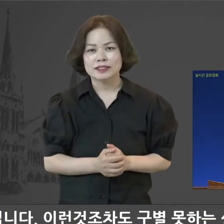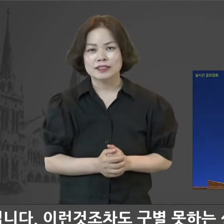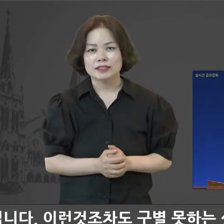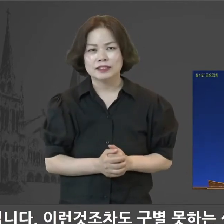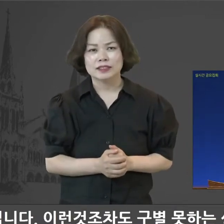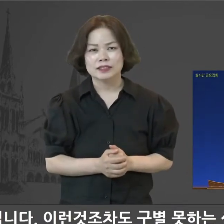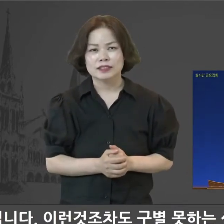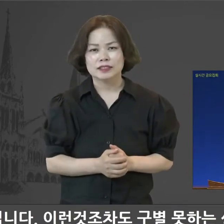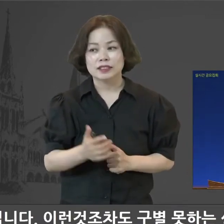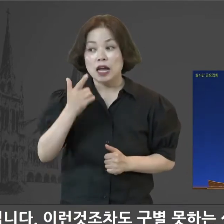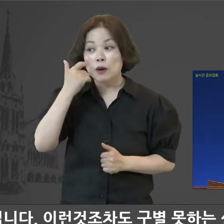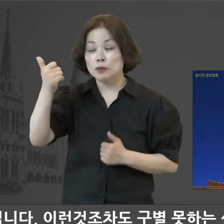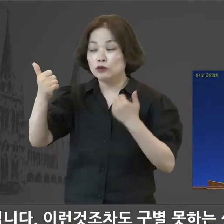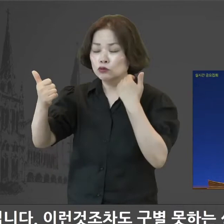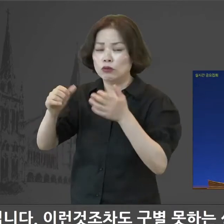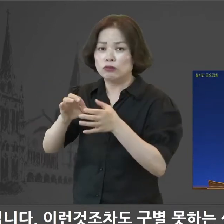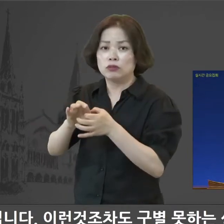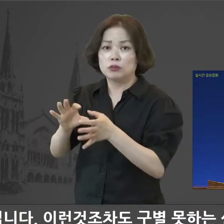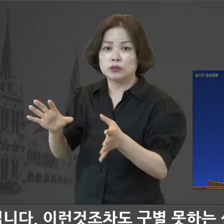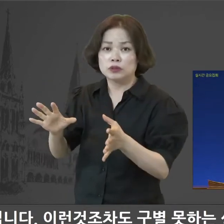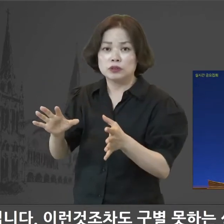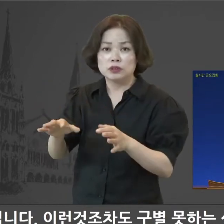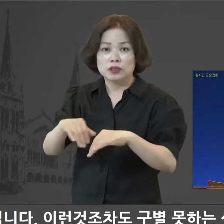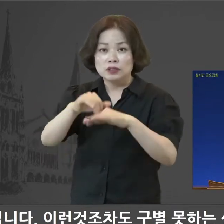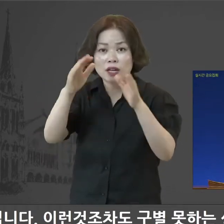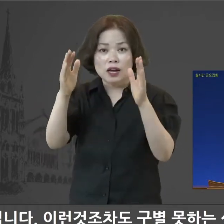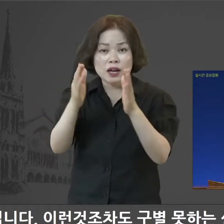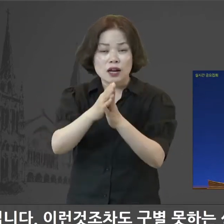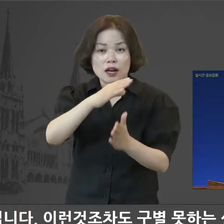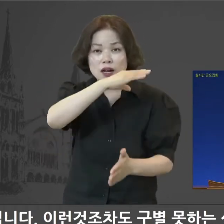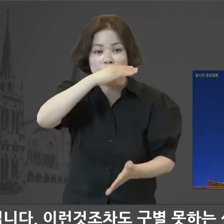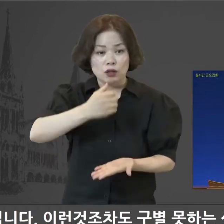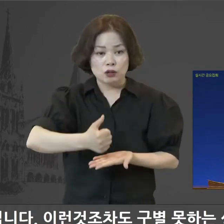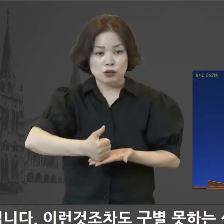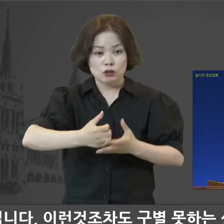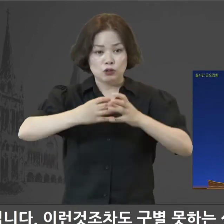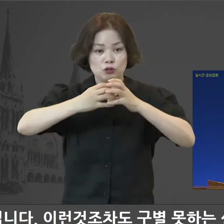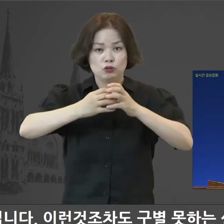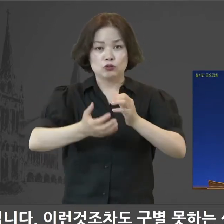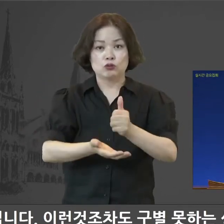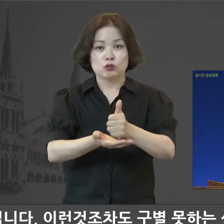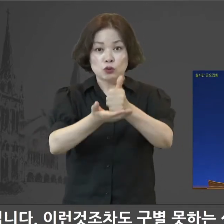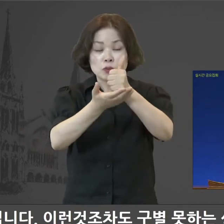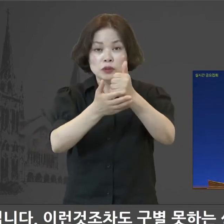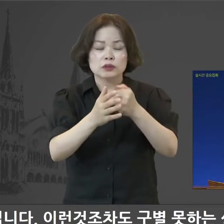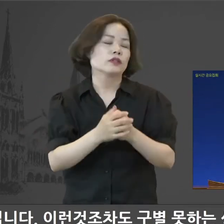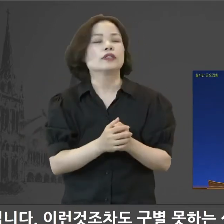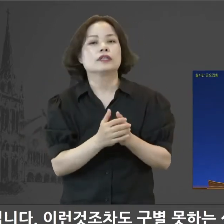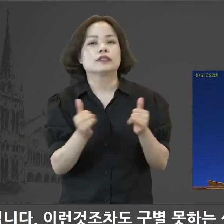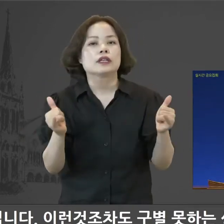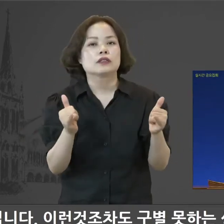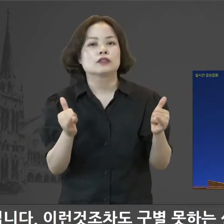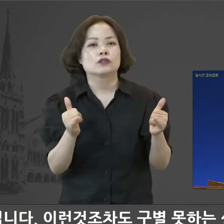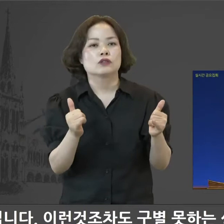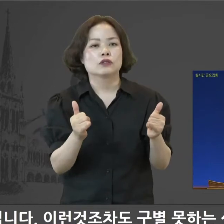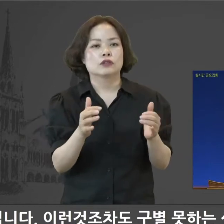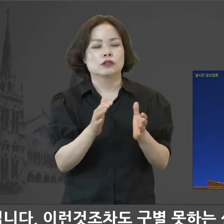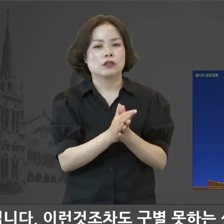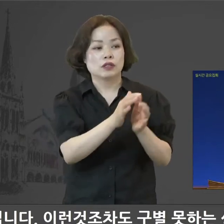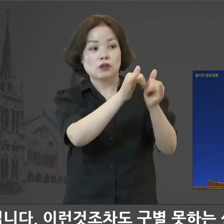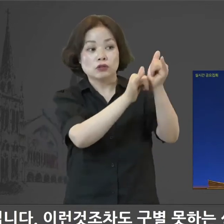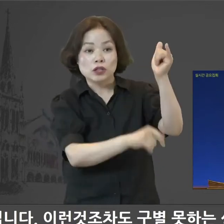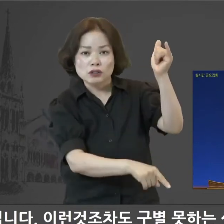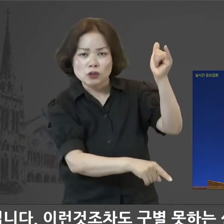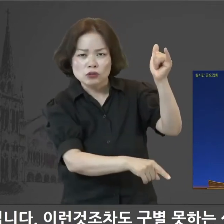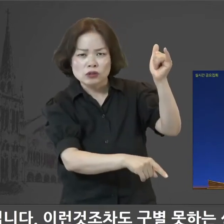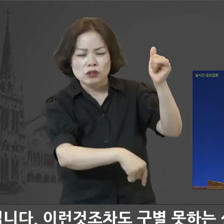타고난, 아버지가 누구냐 관계없이 다 존엄해진 그 위대한 종교개혁의 역사도 우리 교회의 역사지 않습니까?